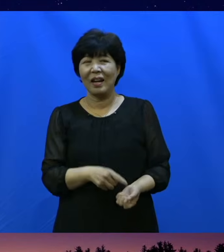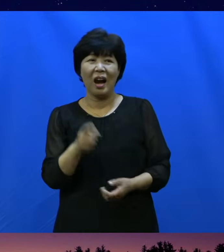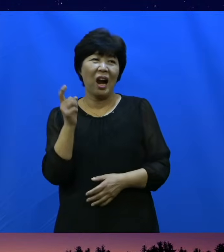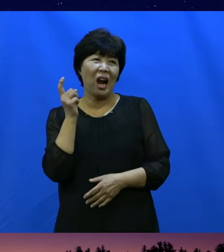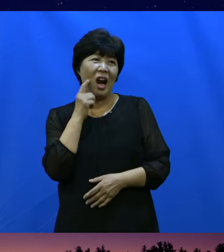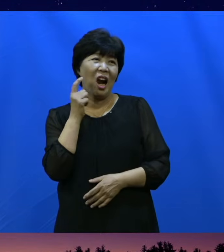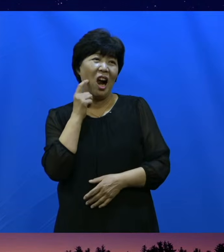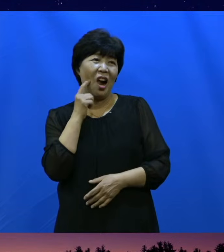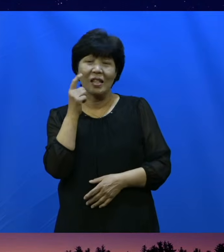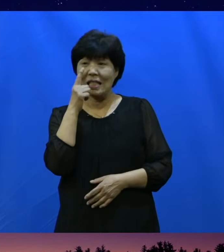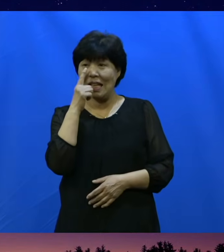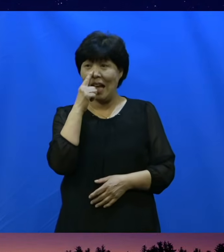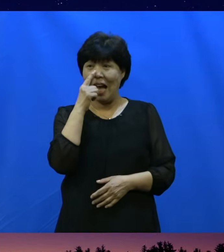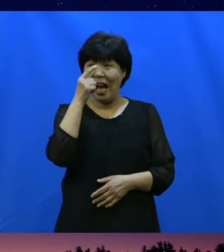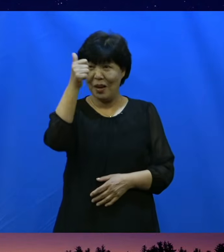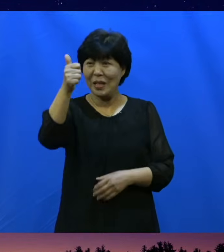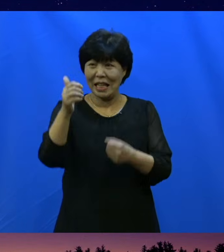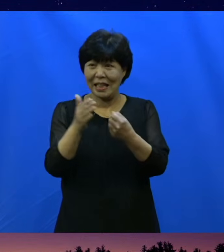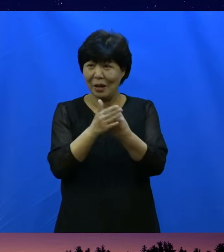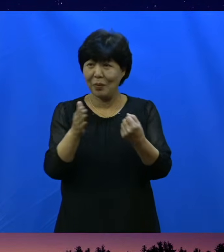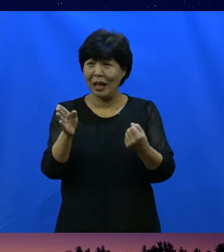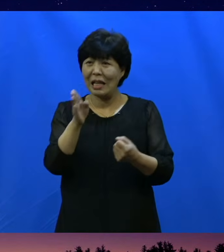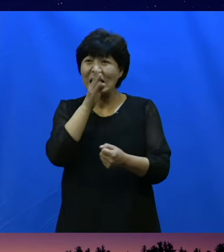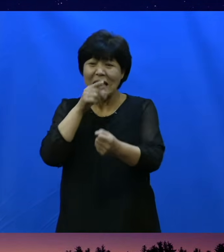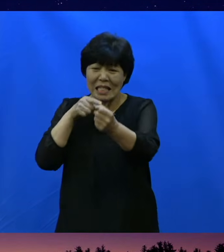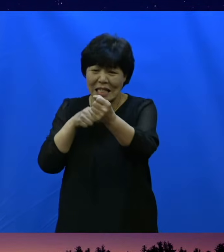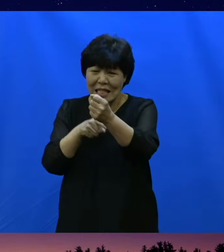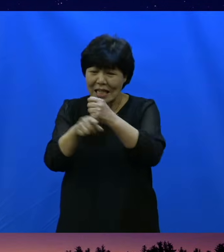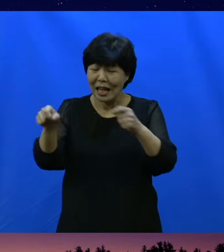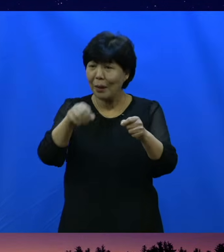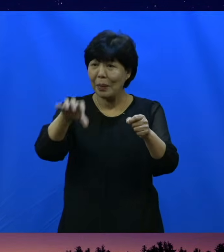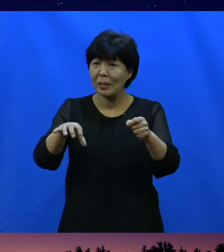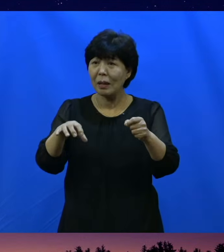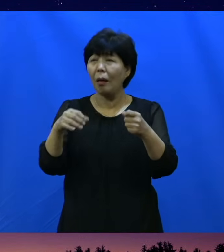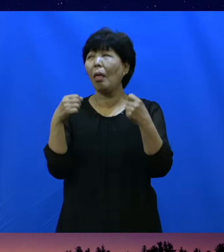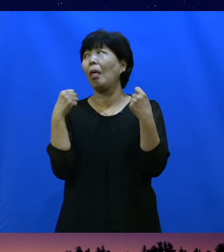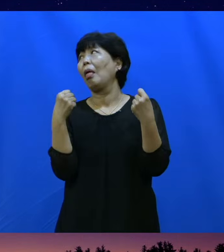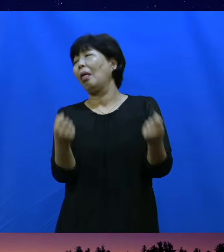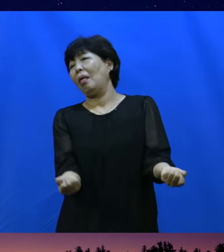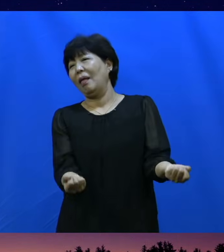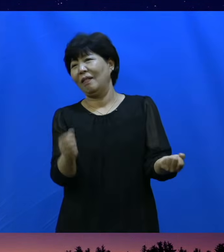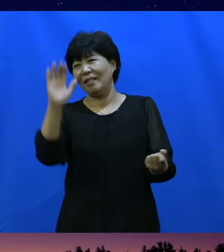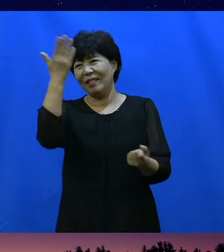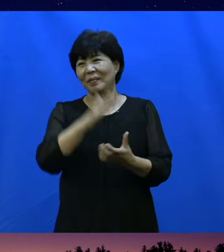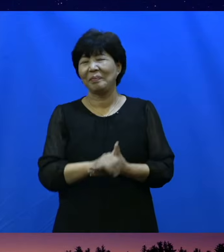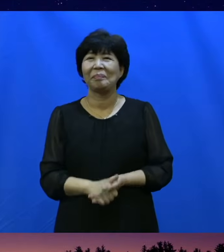거짓의 압이잖아요. 거짓의 압이. 거짓은 진리 앞에 꼼짝 못해요.